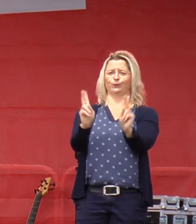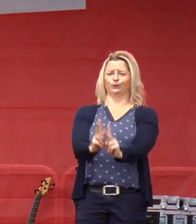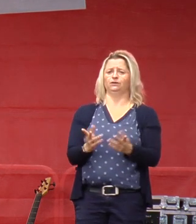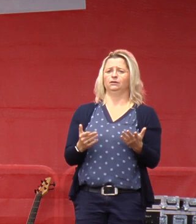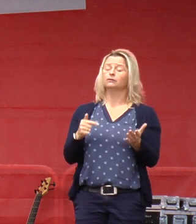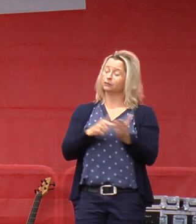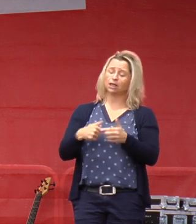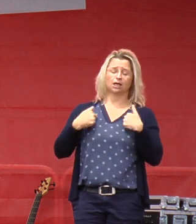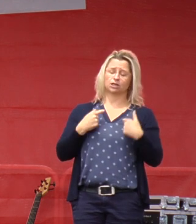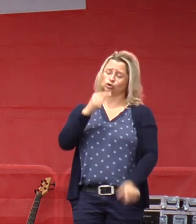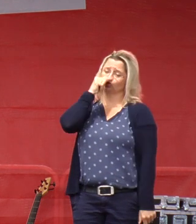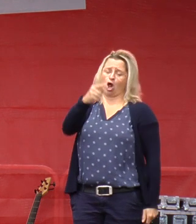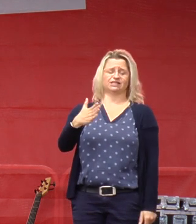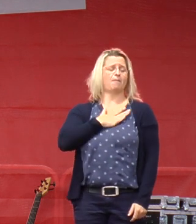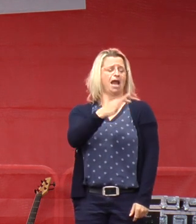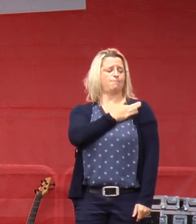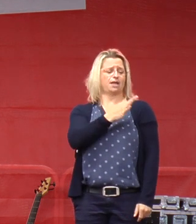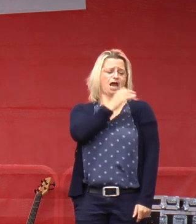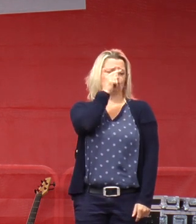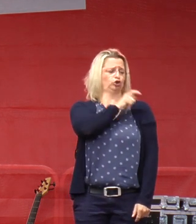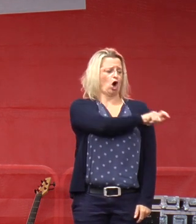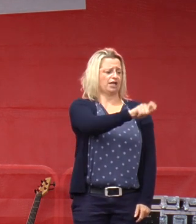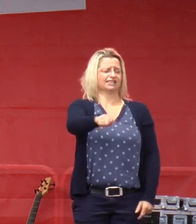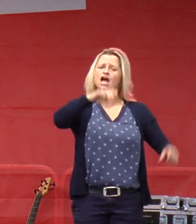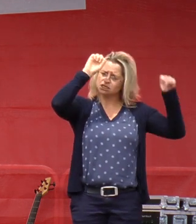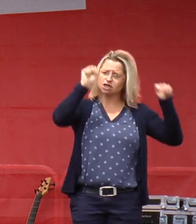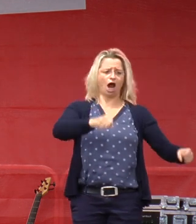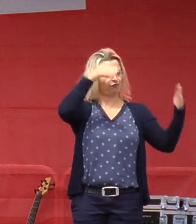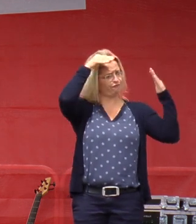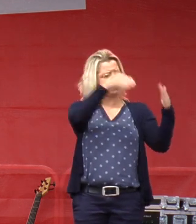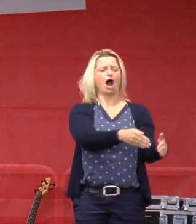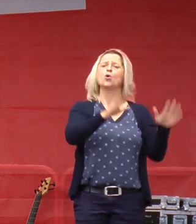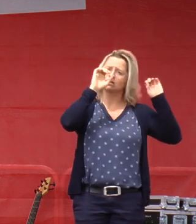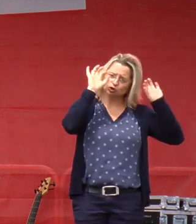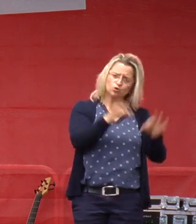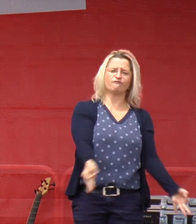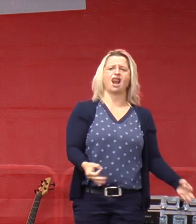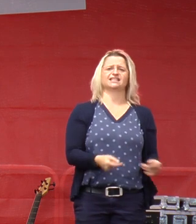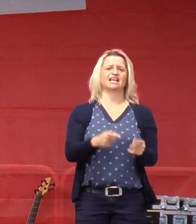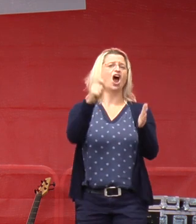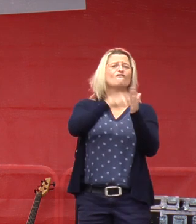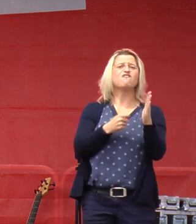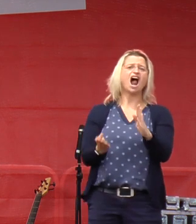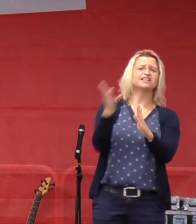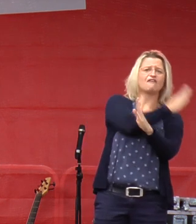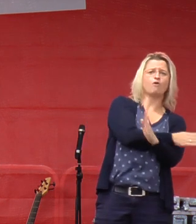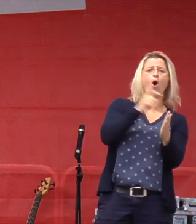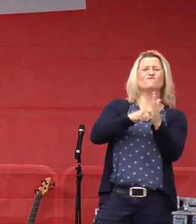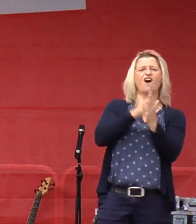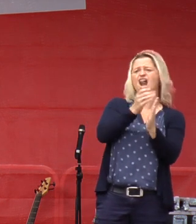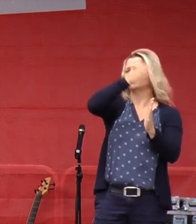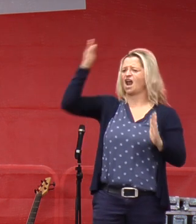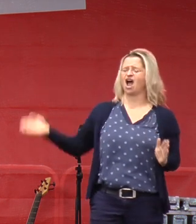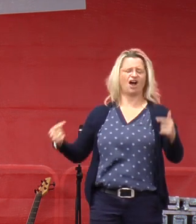umso mehr stolz auf meine Partei. Bei uns kann man sich immer drauf verlassen. Vor den Wahlen und nach den Wahlen. Wir engagieren